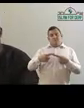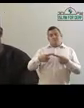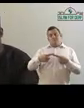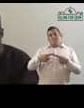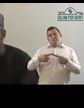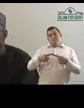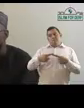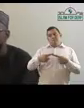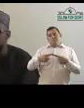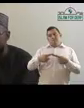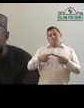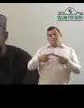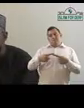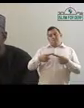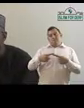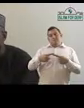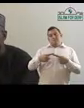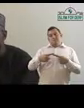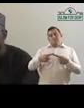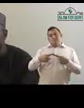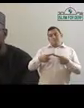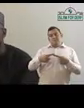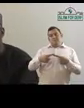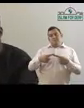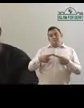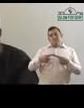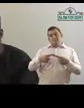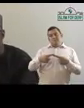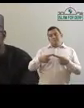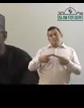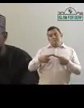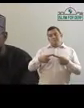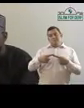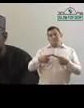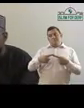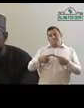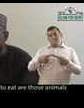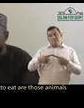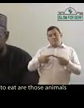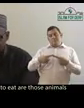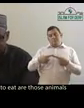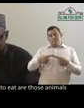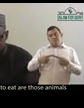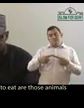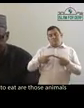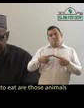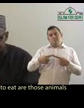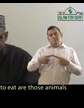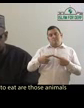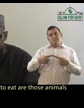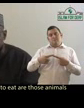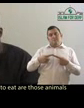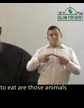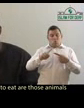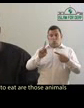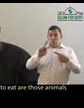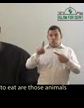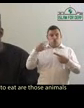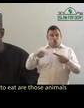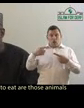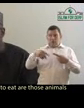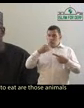ما ذكيتم وما ذبح على النصب وأن تستقسموا بالأزلام. Made impermissible